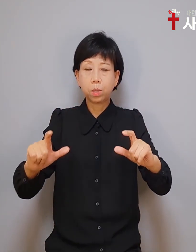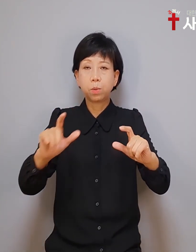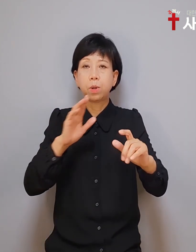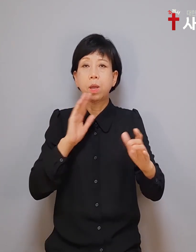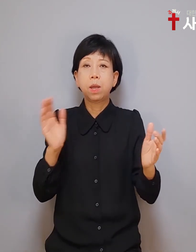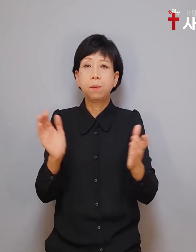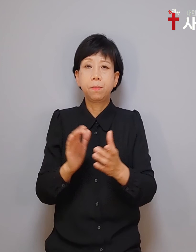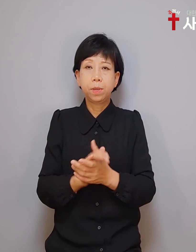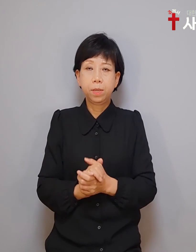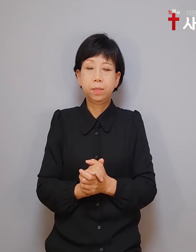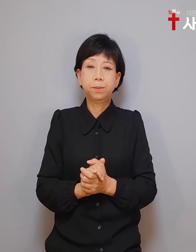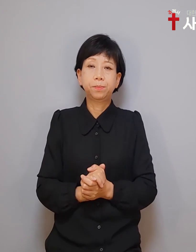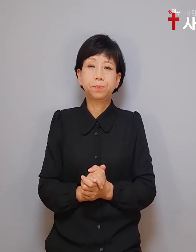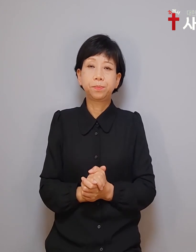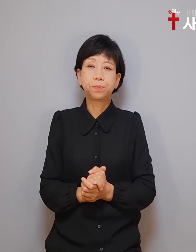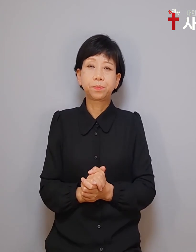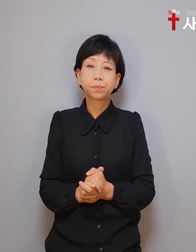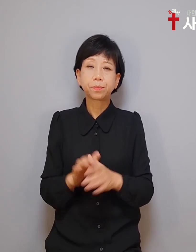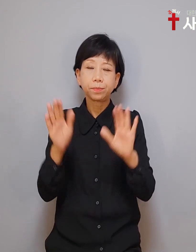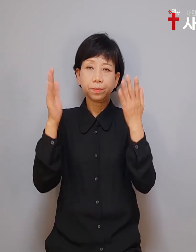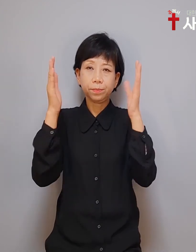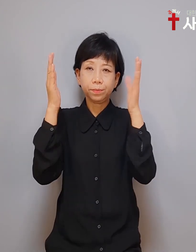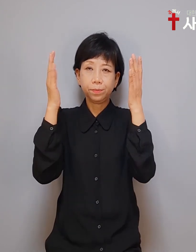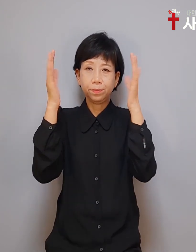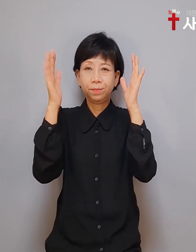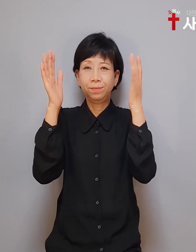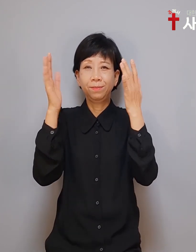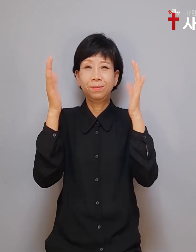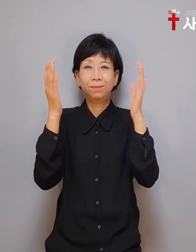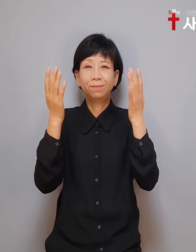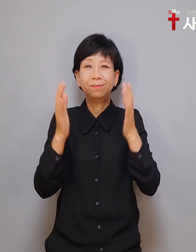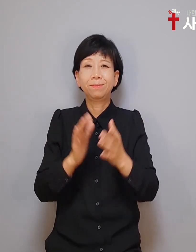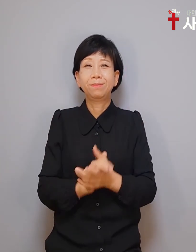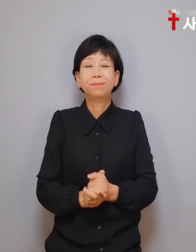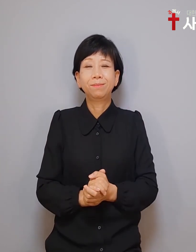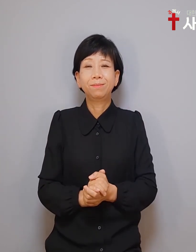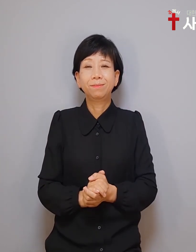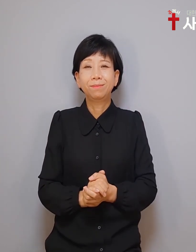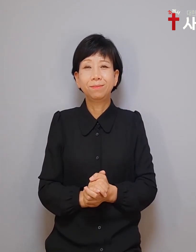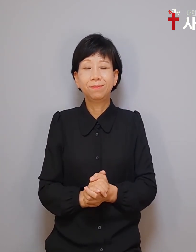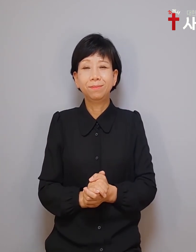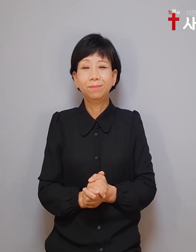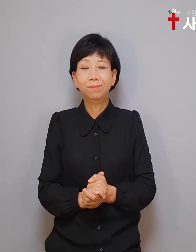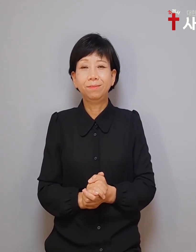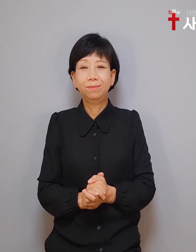공포하노라. 아멘. 우리 박수 한번 하겠습니다. 네, 감사합니다.